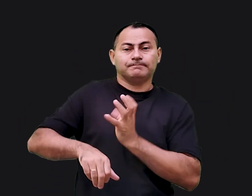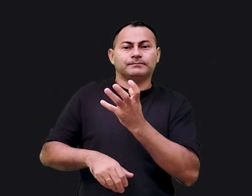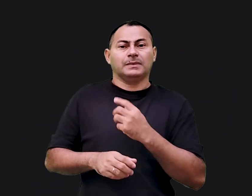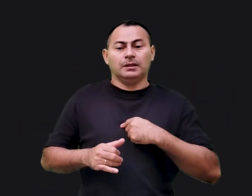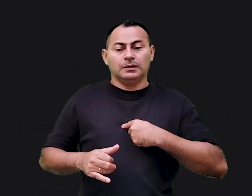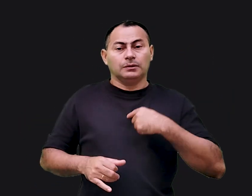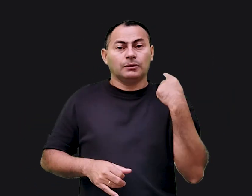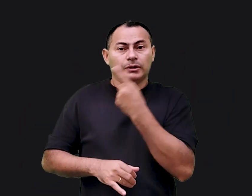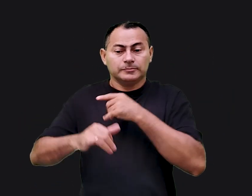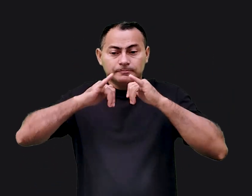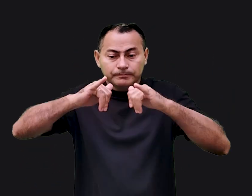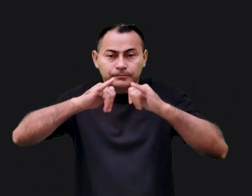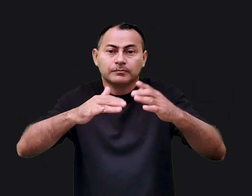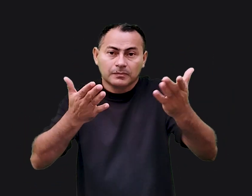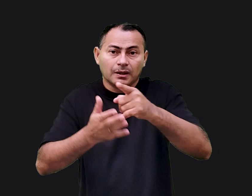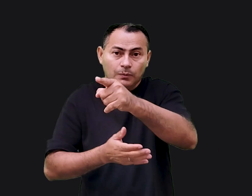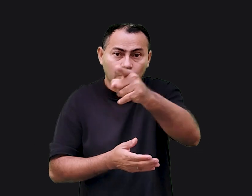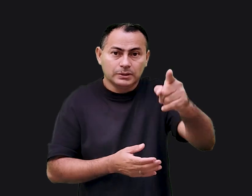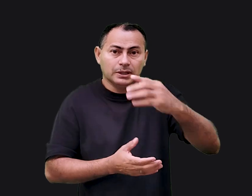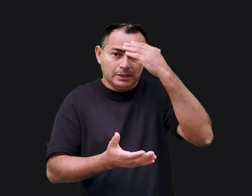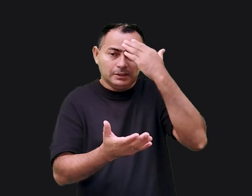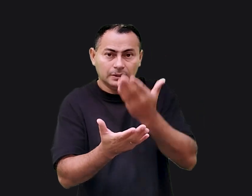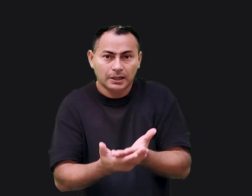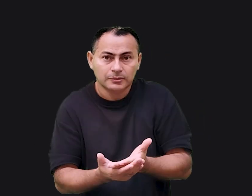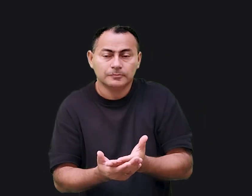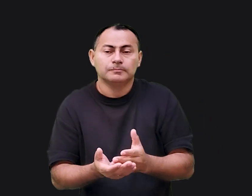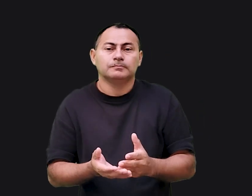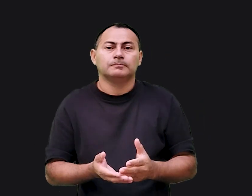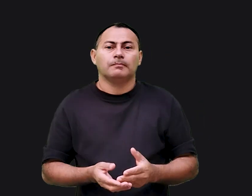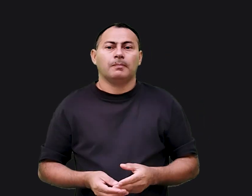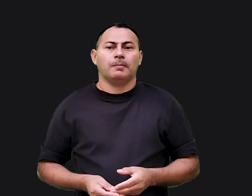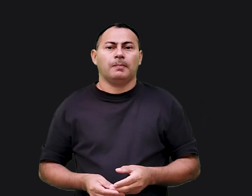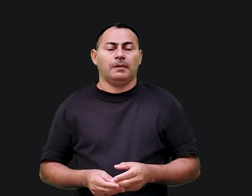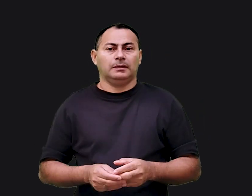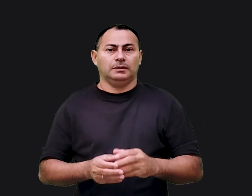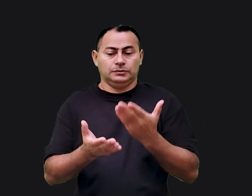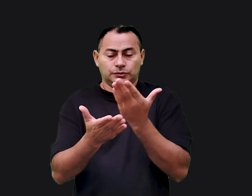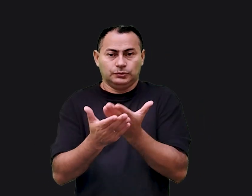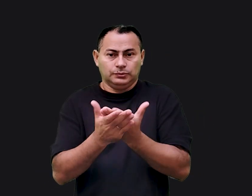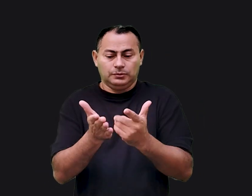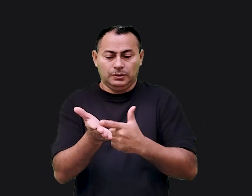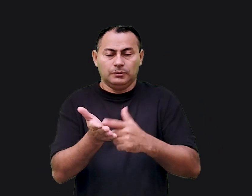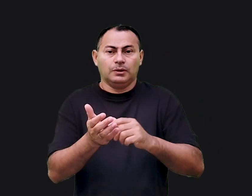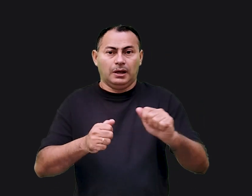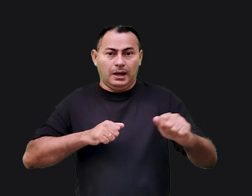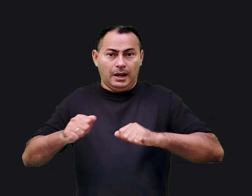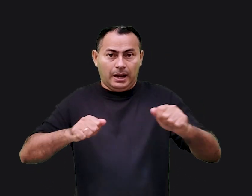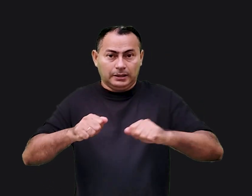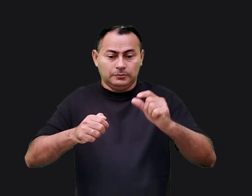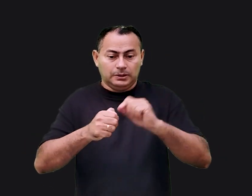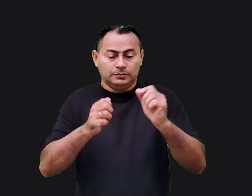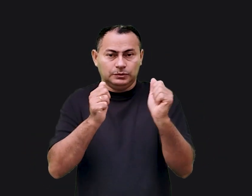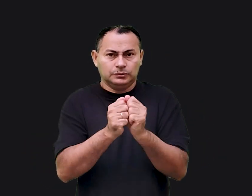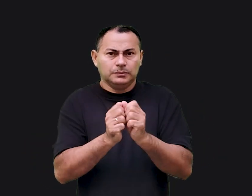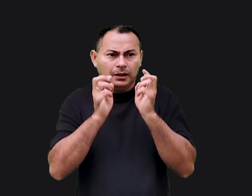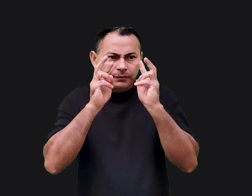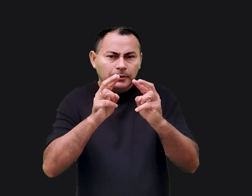isto que pregamos E é isto que vocês creram nesse estudo do livro de Atos que fazendo juntos já vimos o